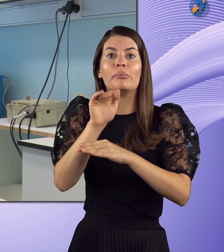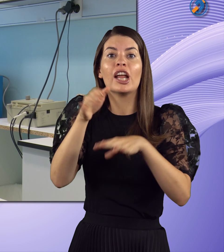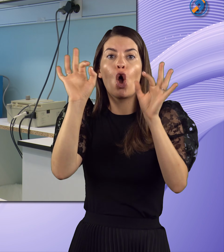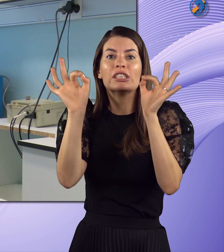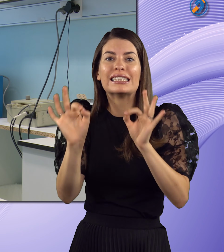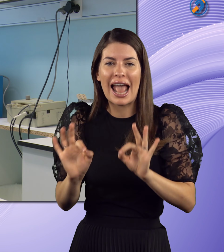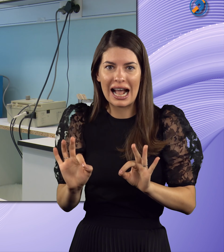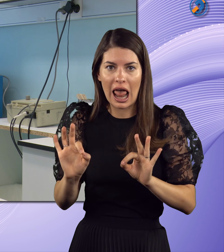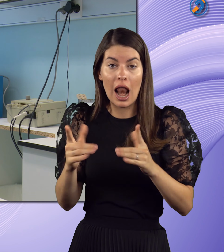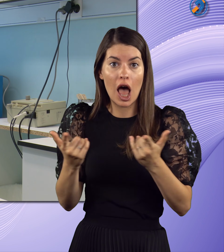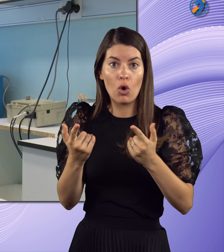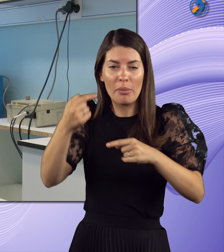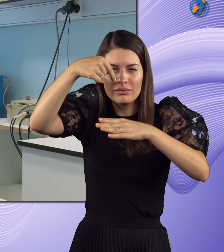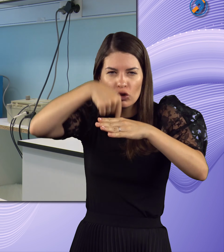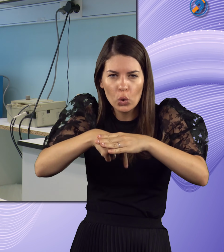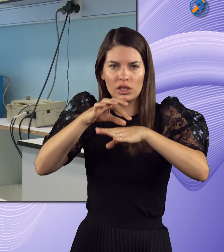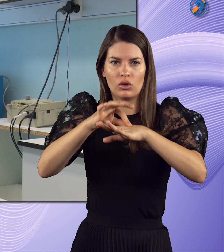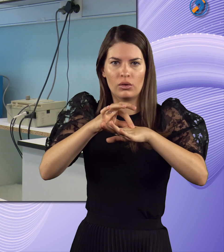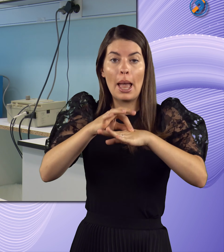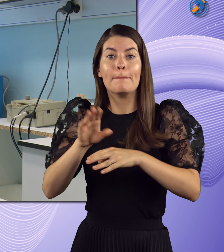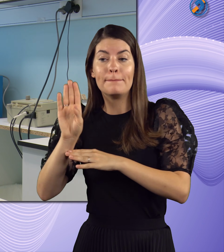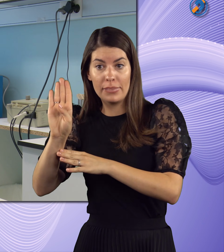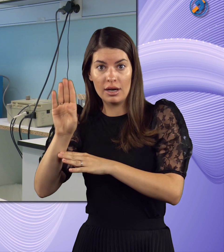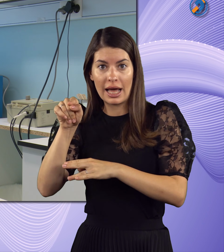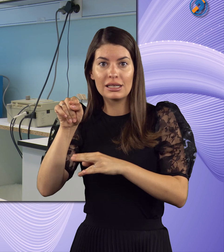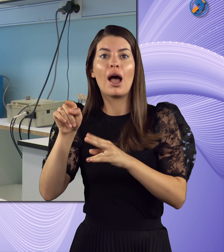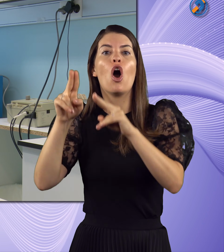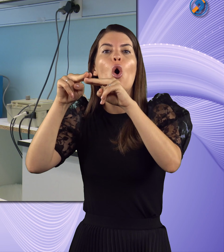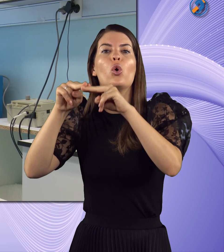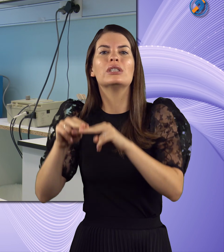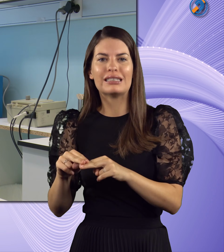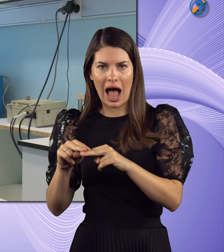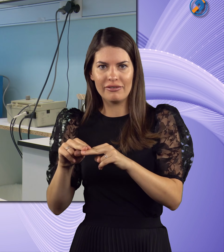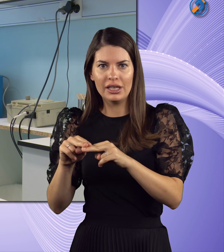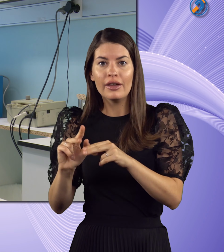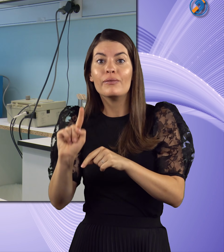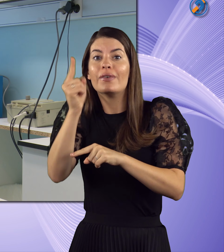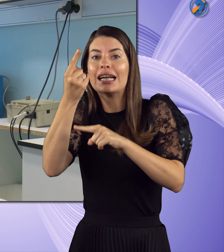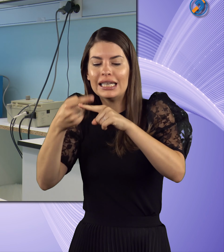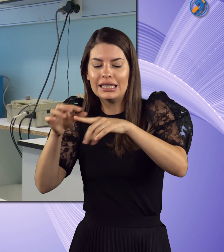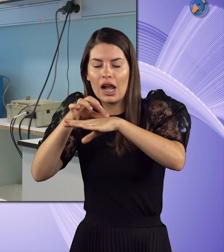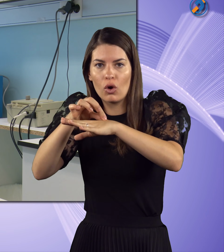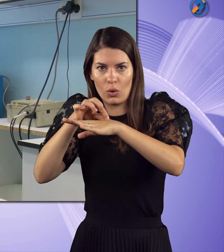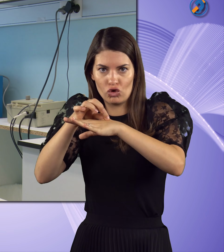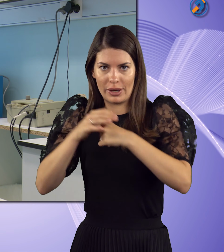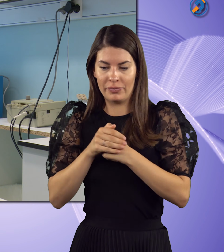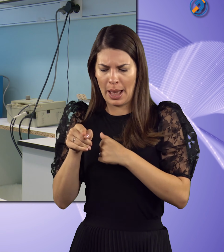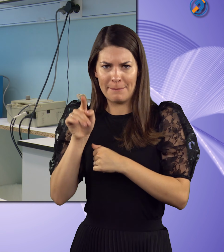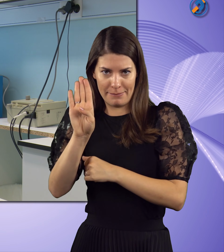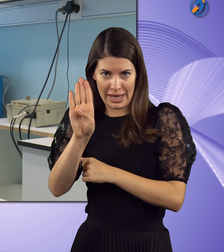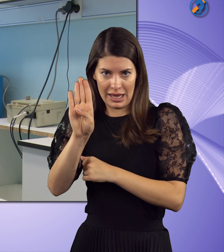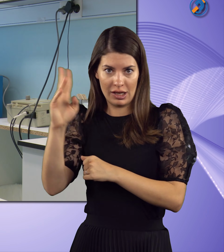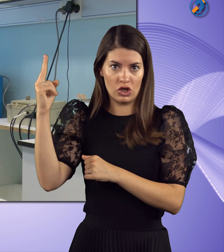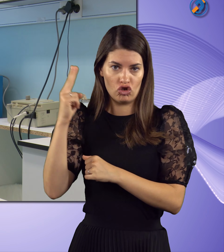grejo čez steklo in v usnjico kože. UVB žarki so taki, ki se ustavijo v epidermisu, to se pravi v vrhnjici